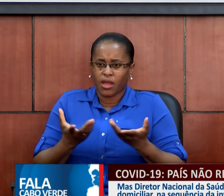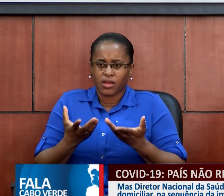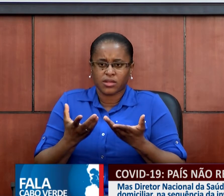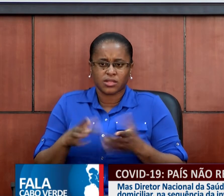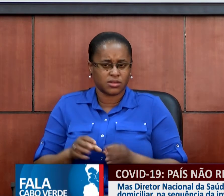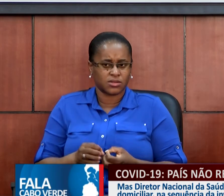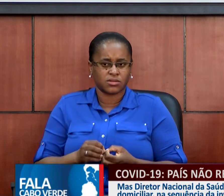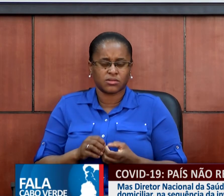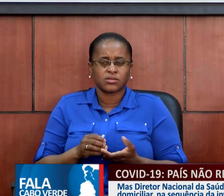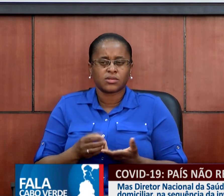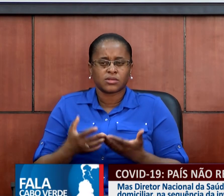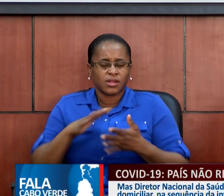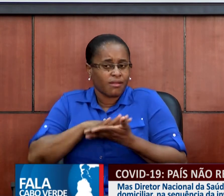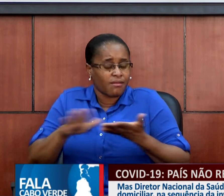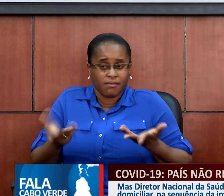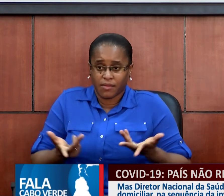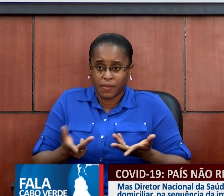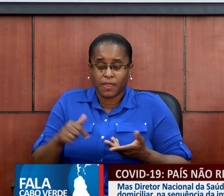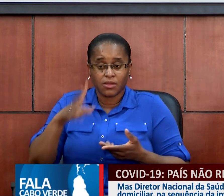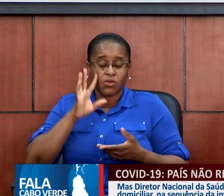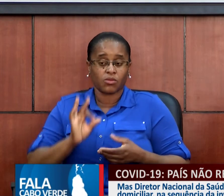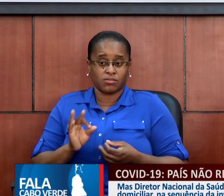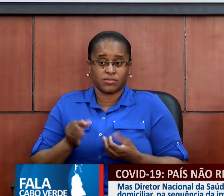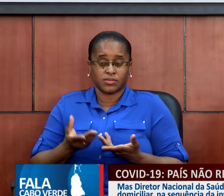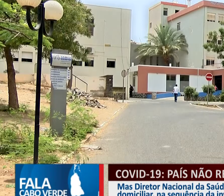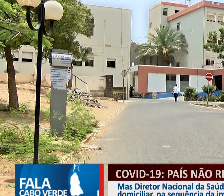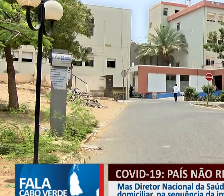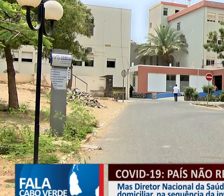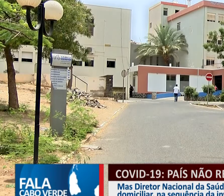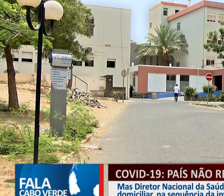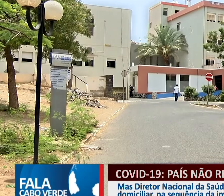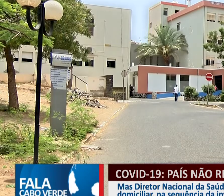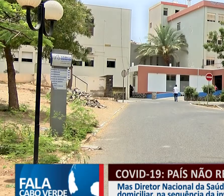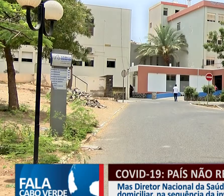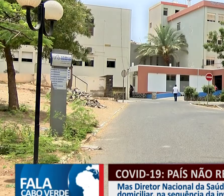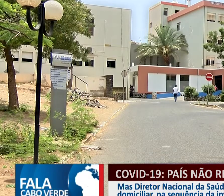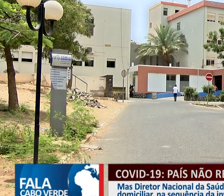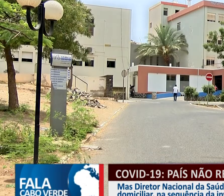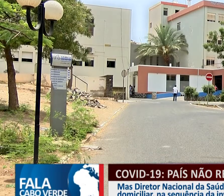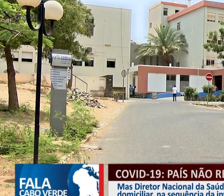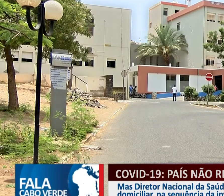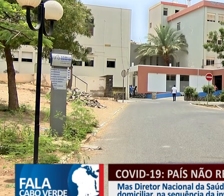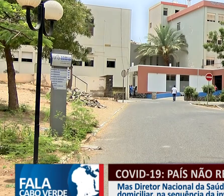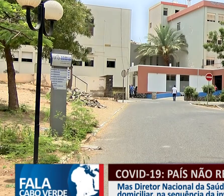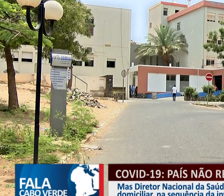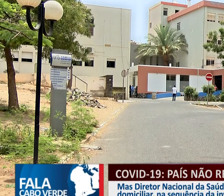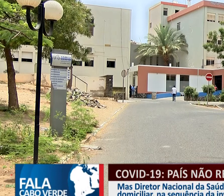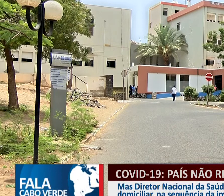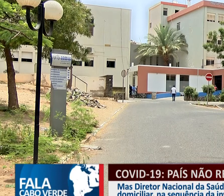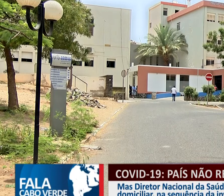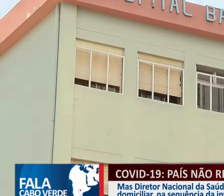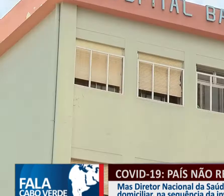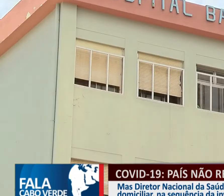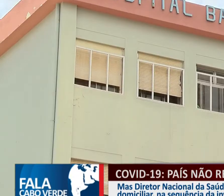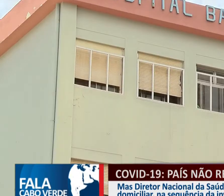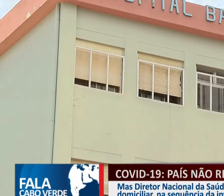consideramos um caso recuperado e atualizaremos o site. Perguntar o Diretor Nacional da Saúde se com o caso positivo